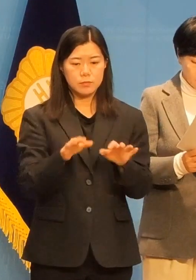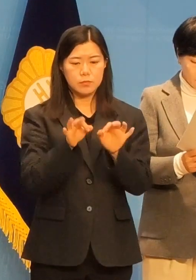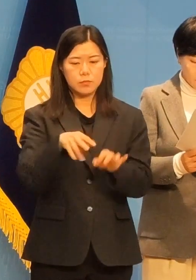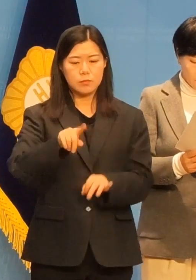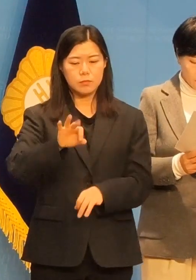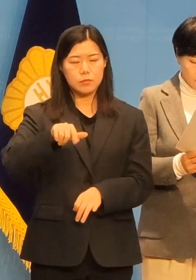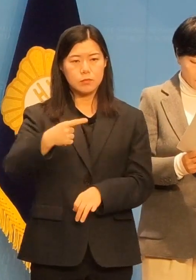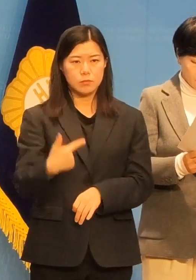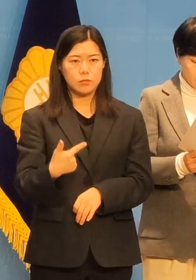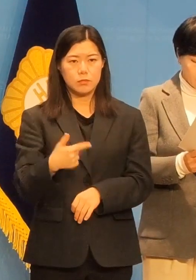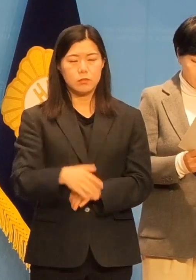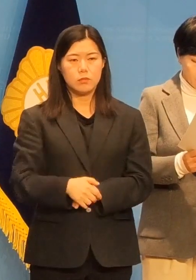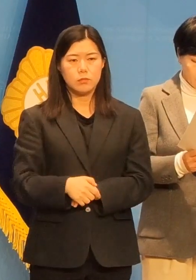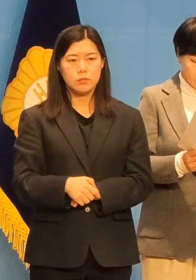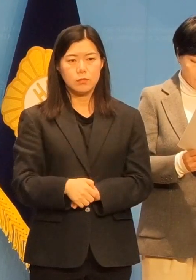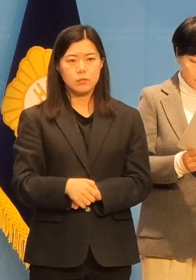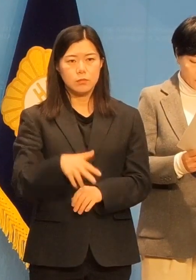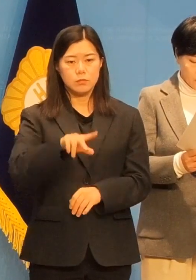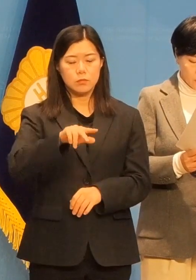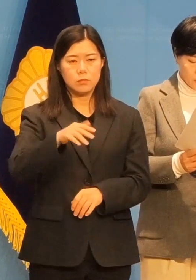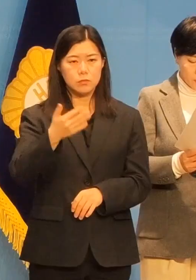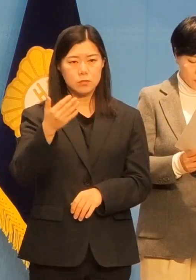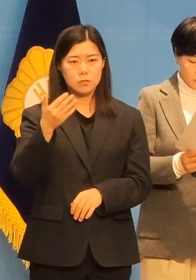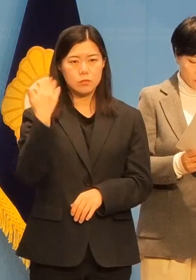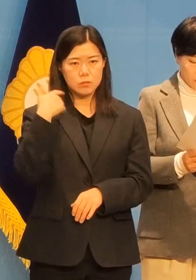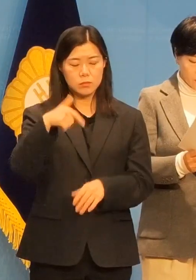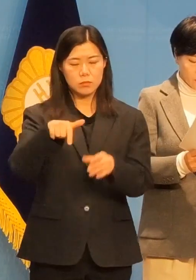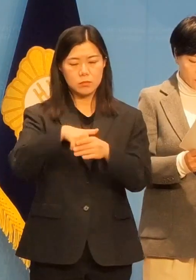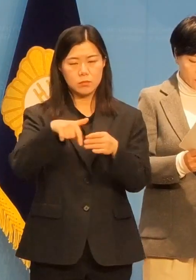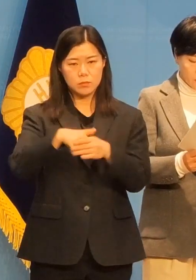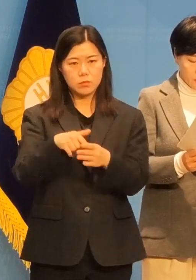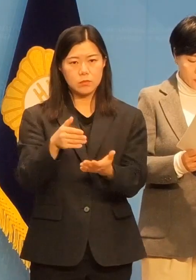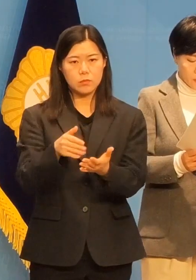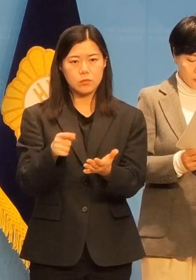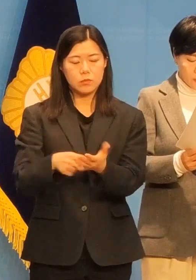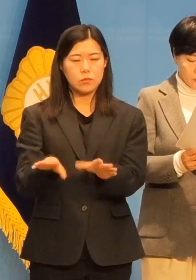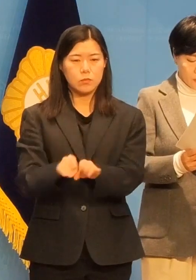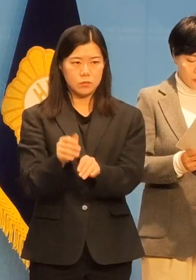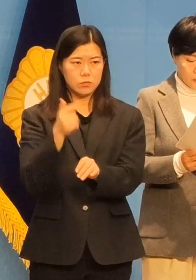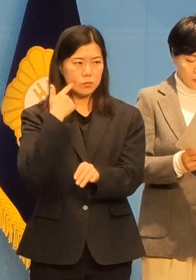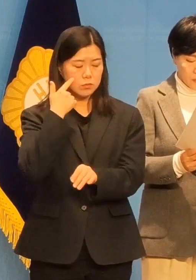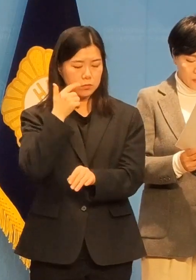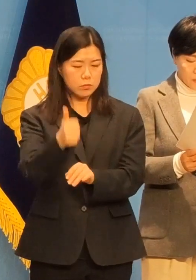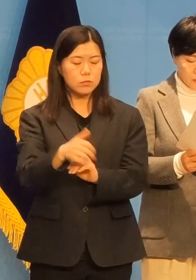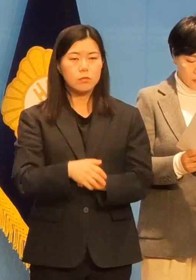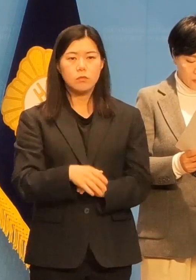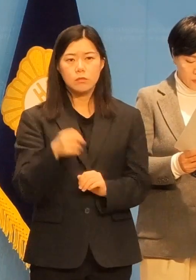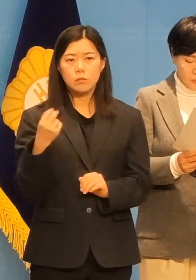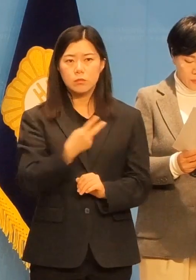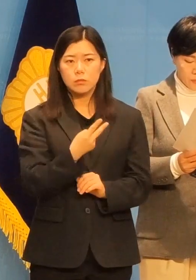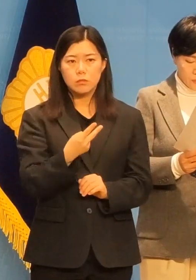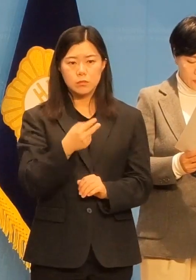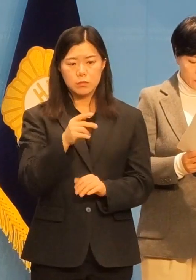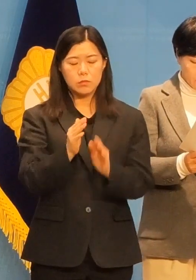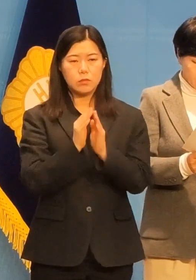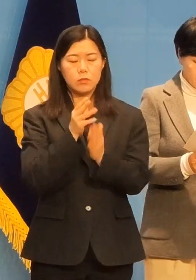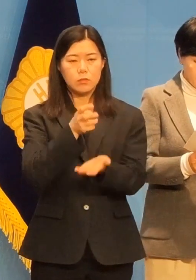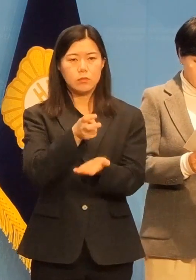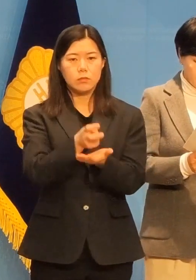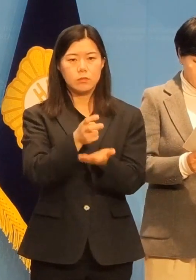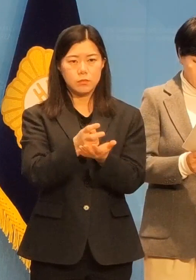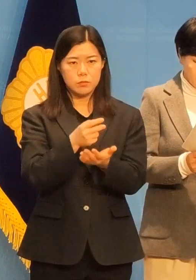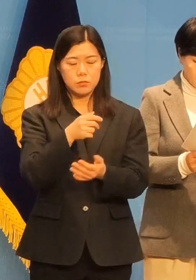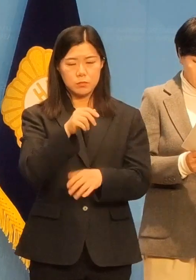김상근 전 한국기독교회 총무님을 역임하신 김상근 목사님, 그리고 감리교